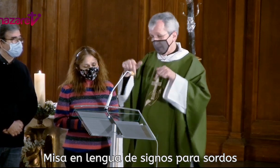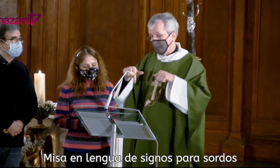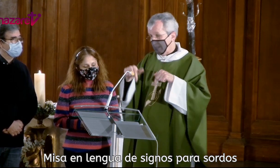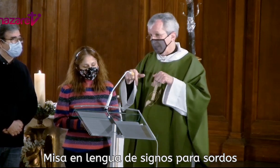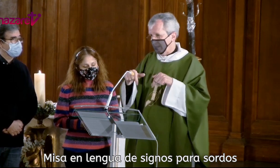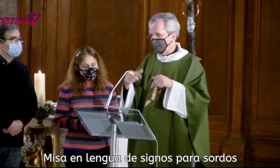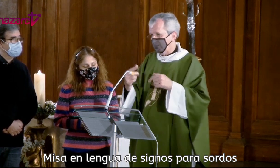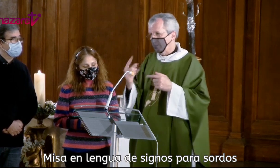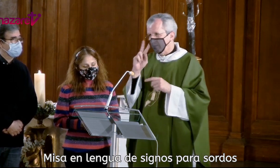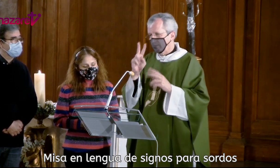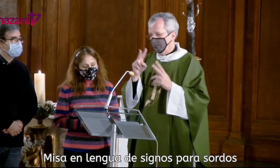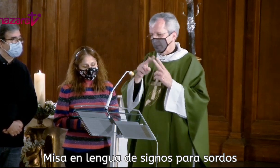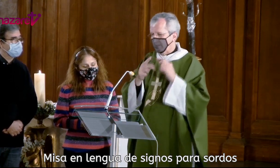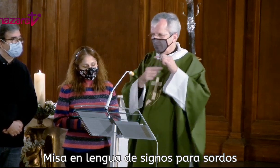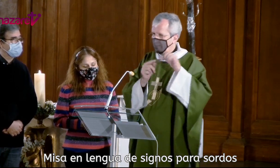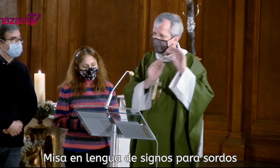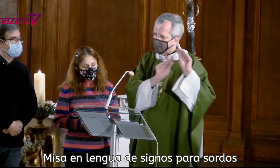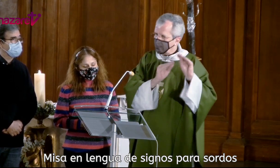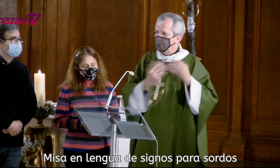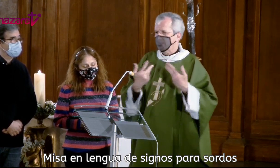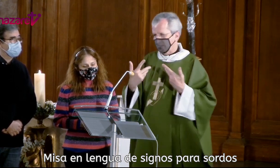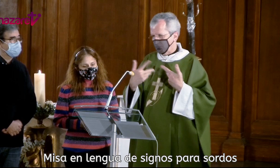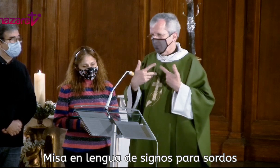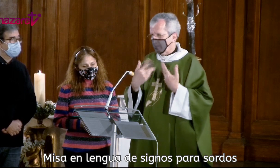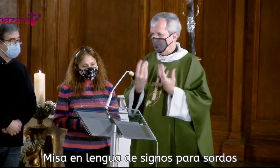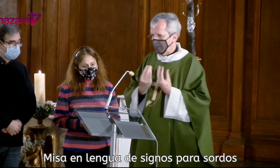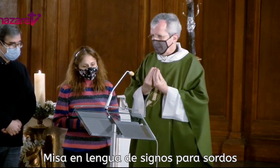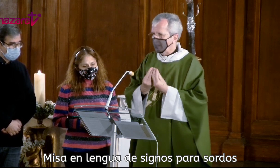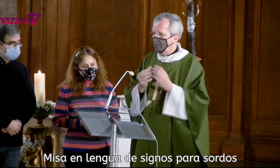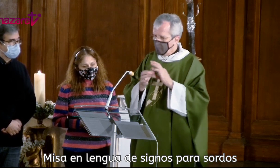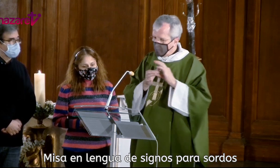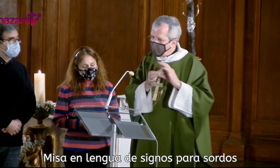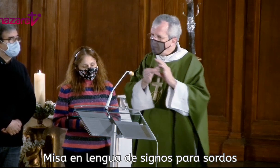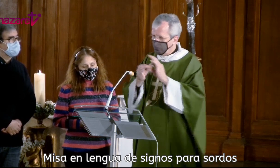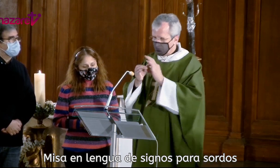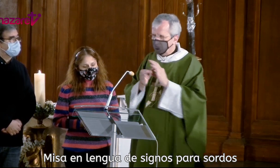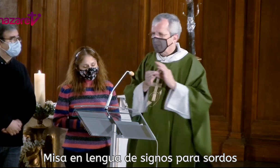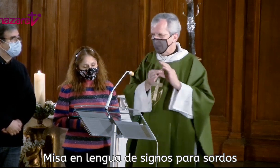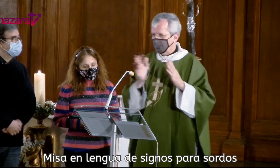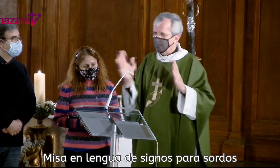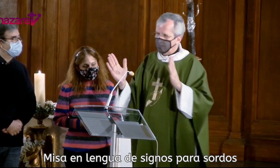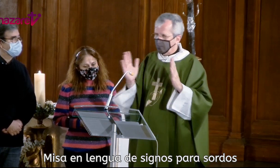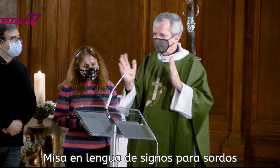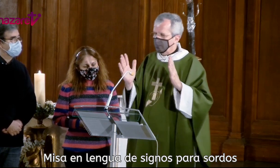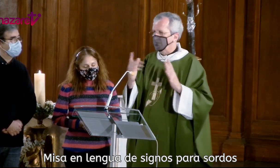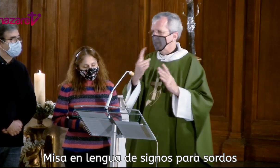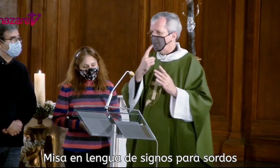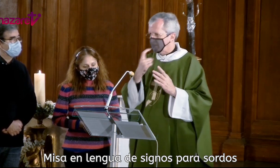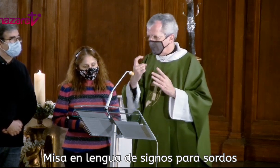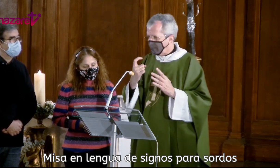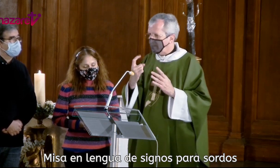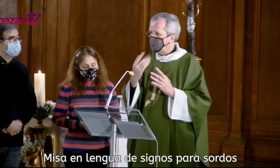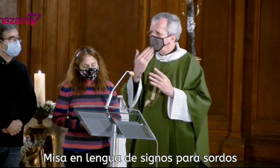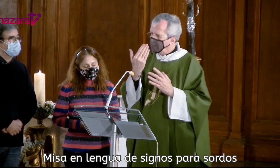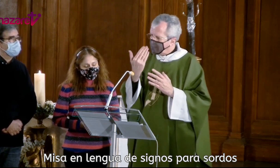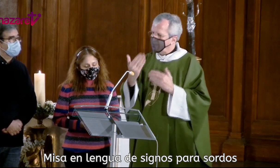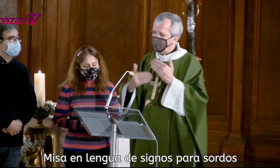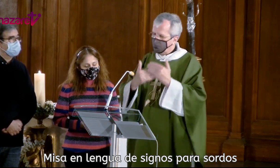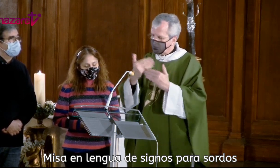aquí tienen familia allí y están sufriendo también, unidos en esas circunstancias difíciles, y que pedimos